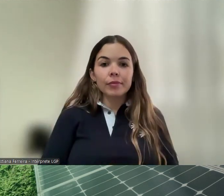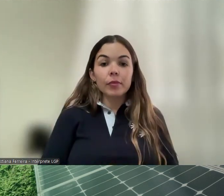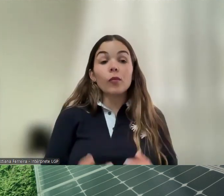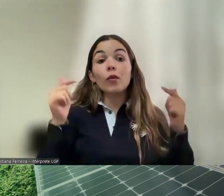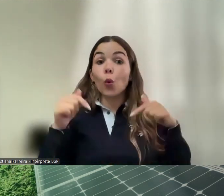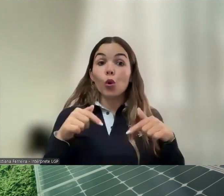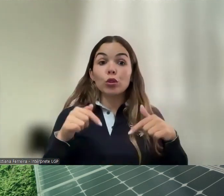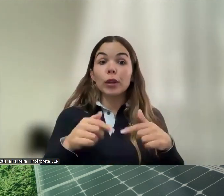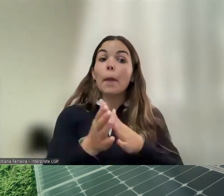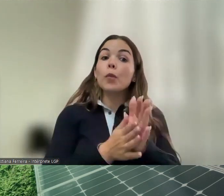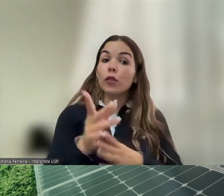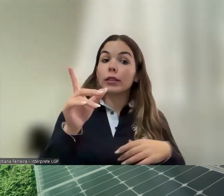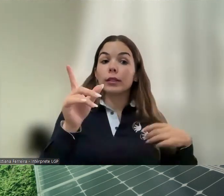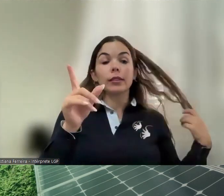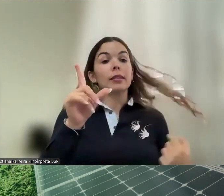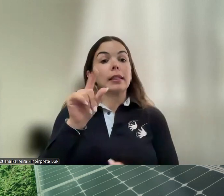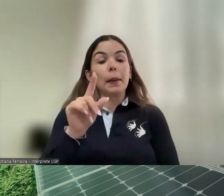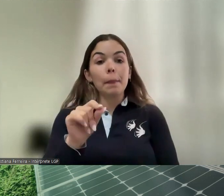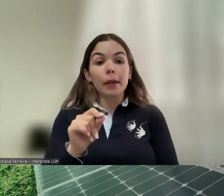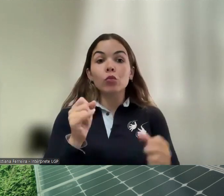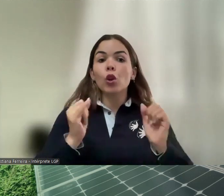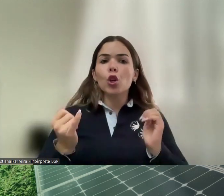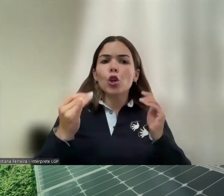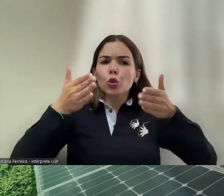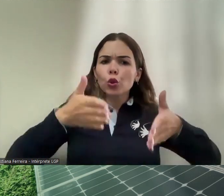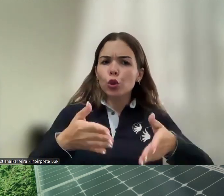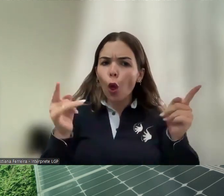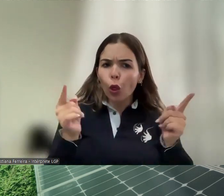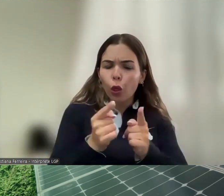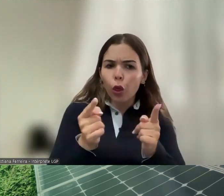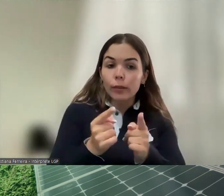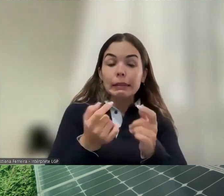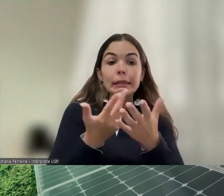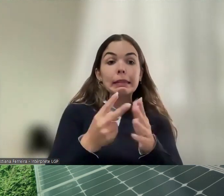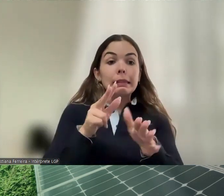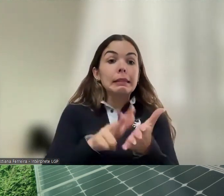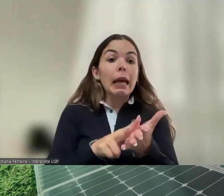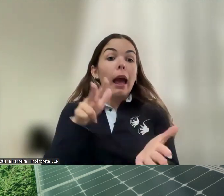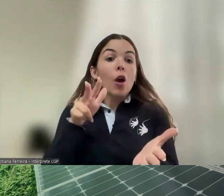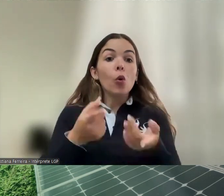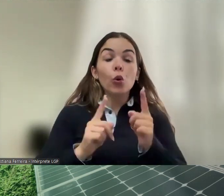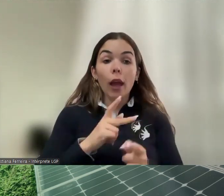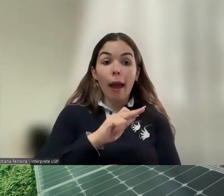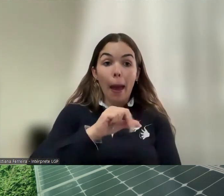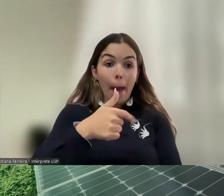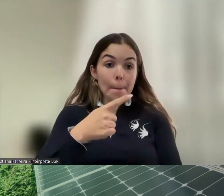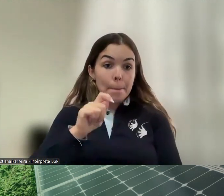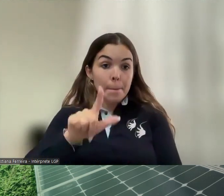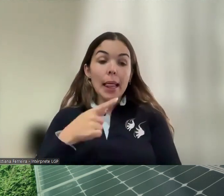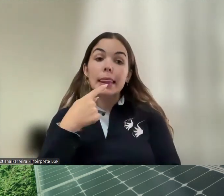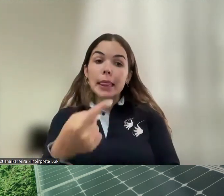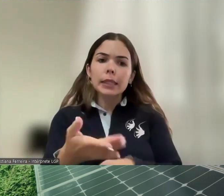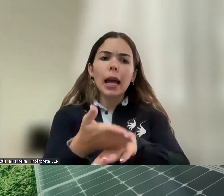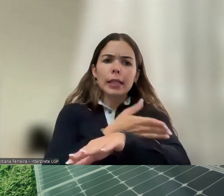Hoje aproveito também aqui uma pequenina introdução apenas para destacar que, como disse o Abel e anteriormente a